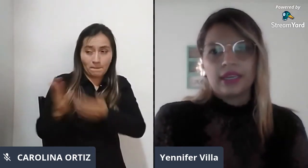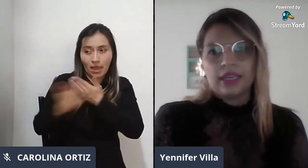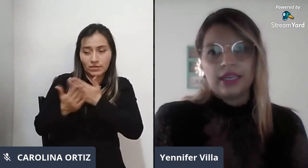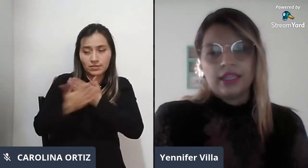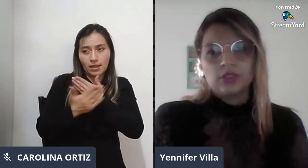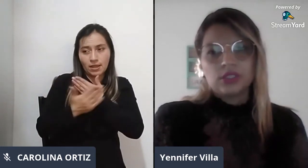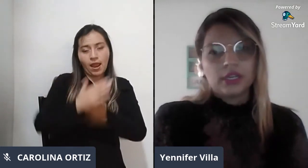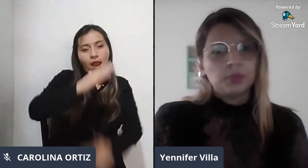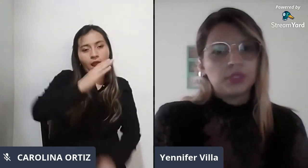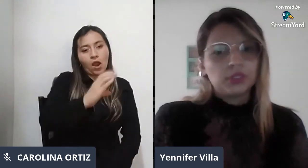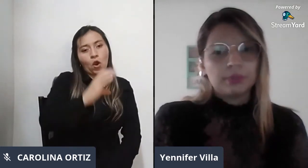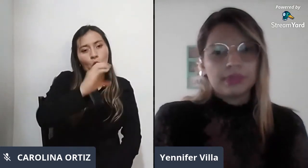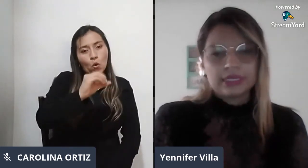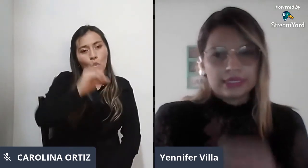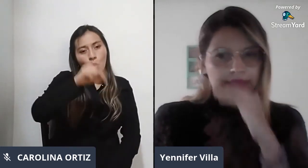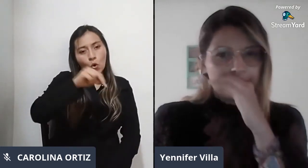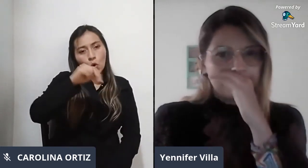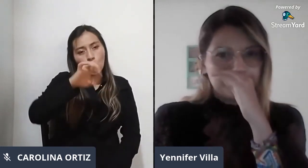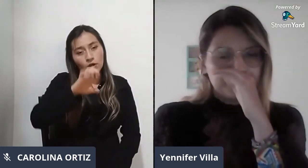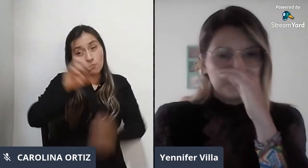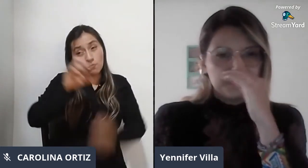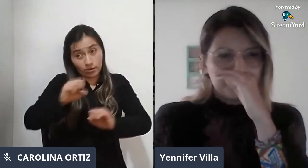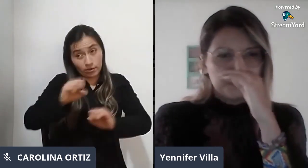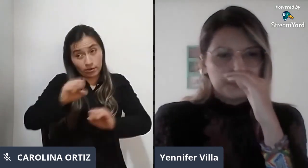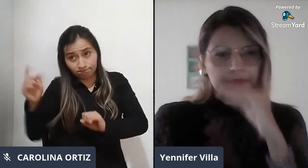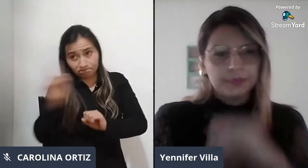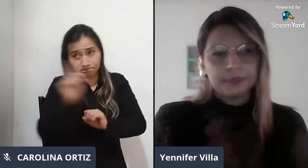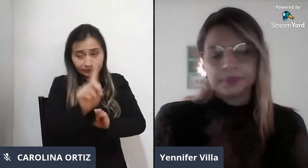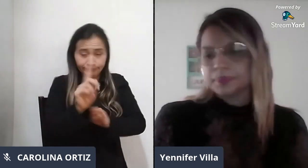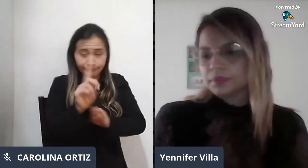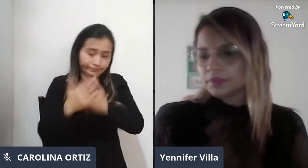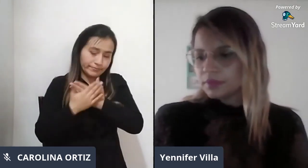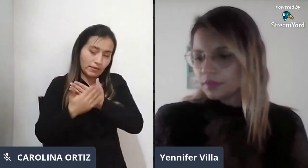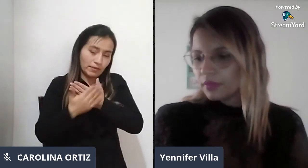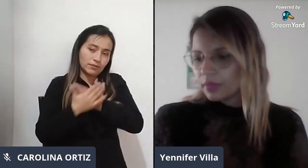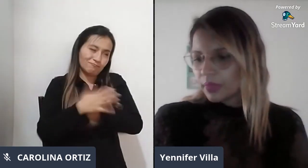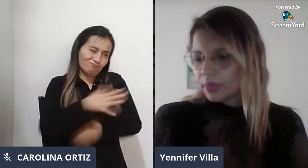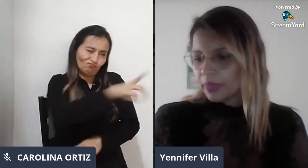que nos tengan un poquito de paciencia.